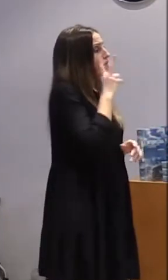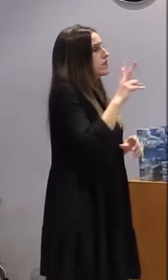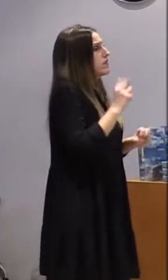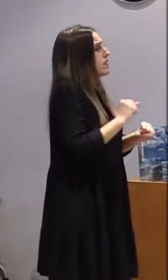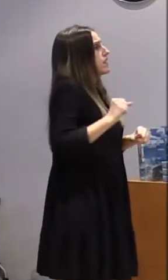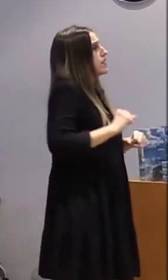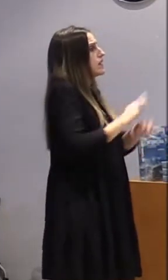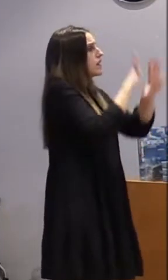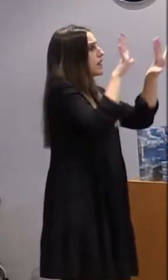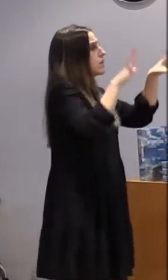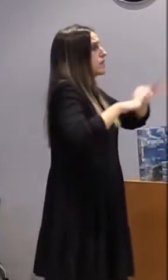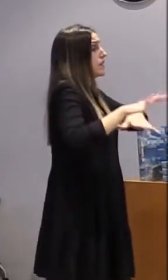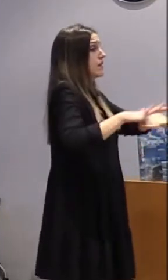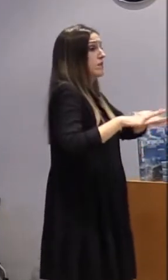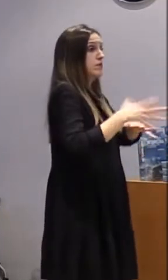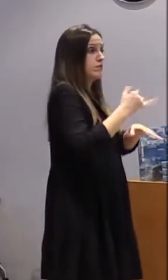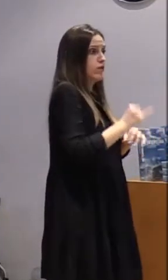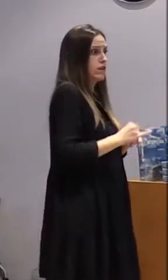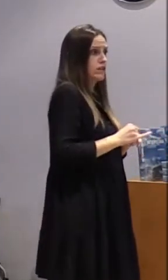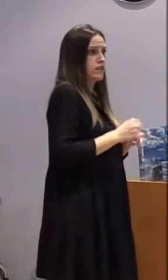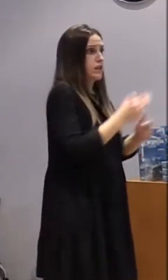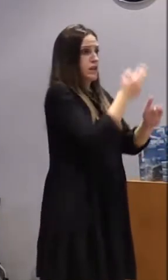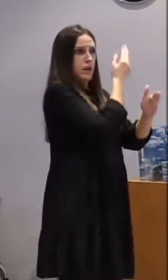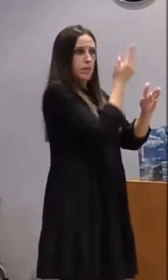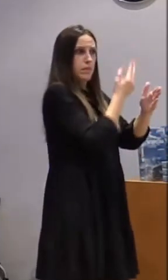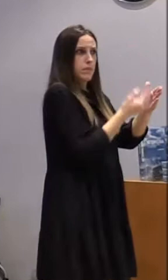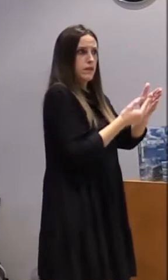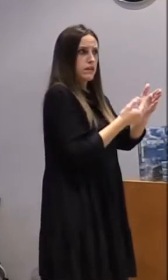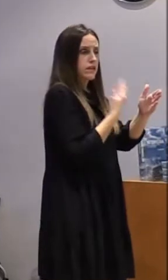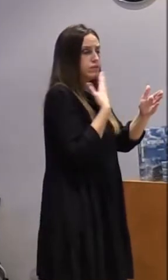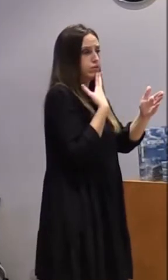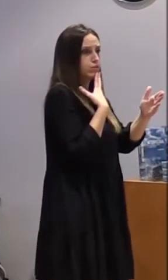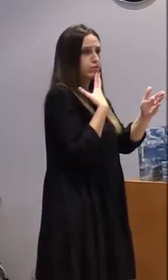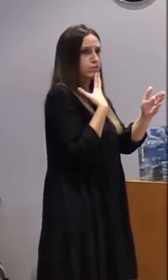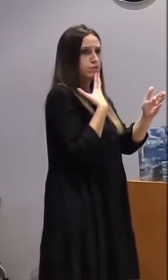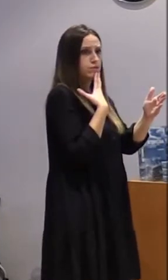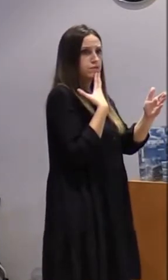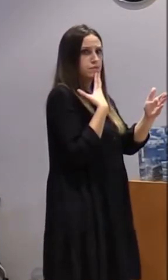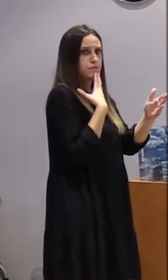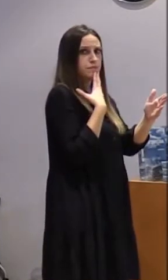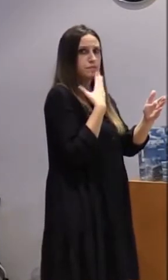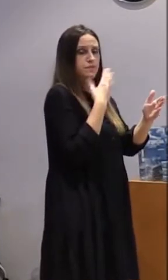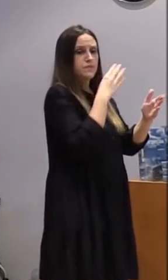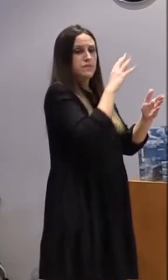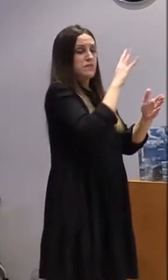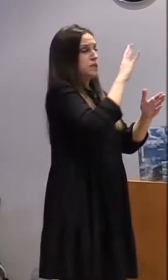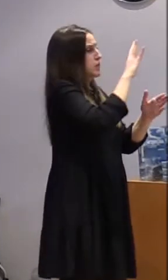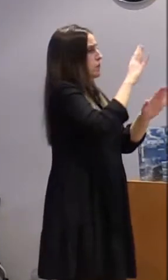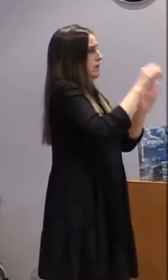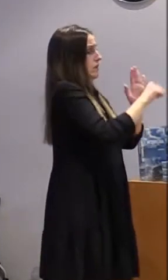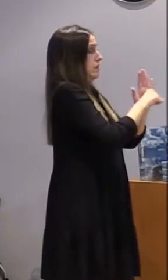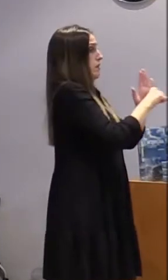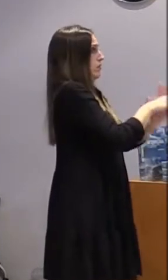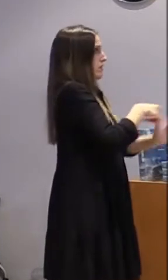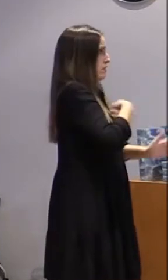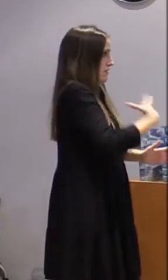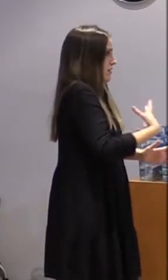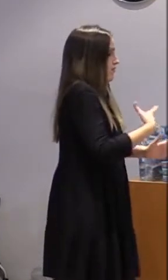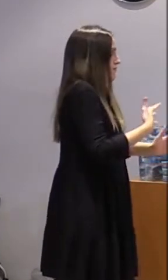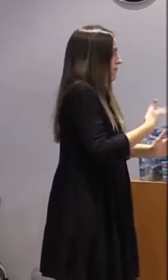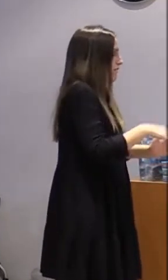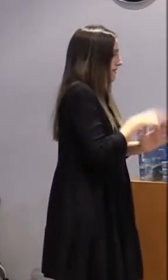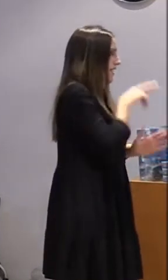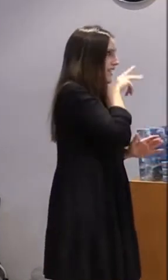claramente que hay un dinamismo ahí. No están pintados como si fueran los cuatro pegotes blancos, hablando mal, ¿no? Sino